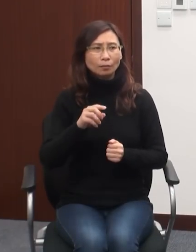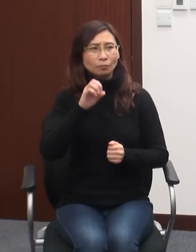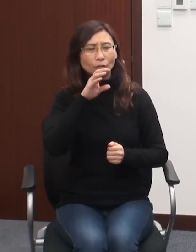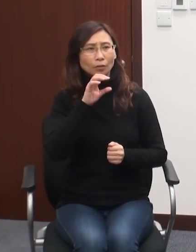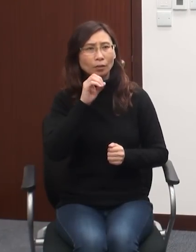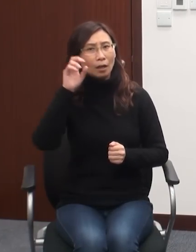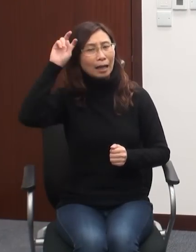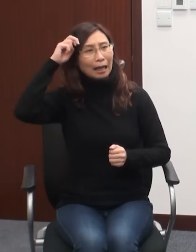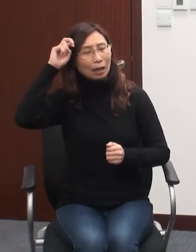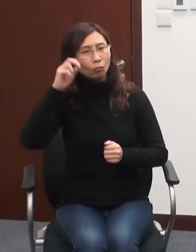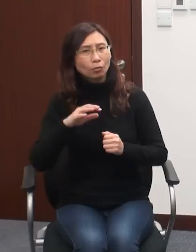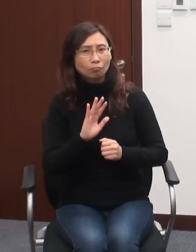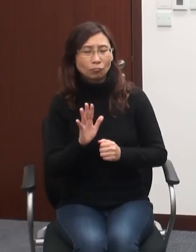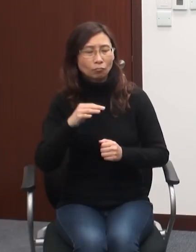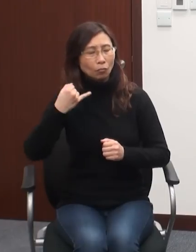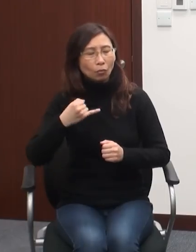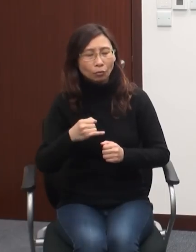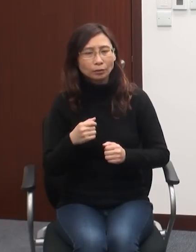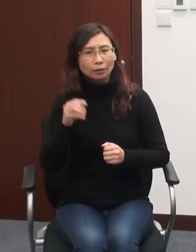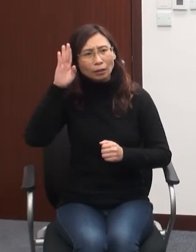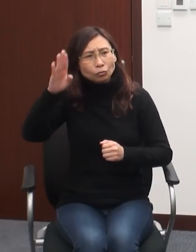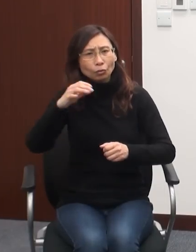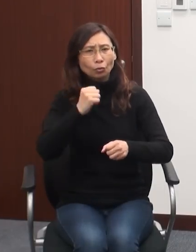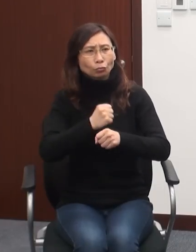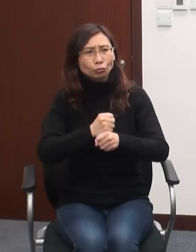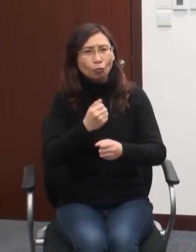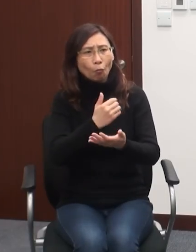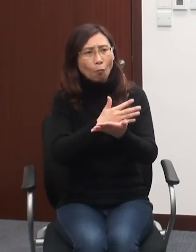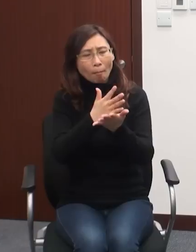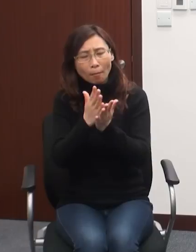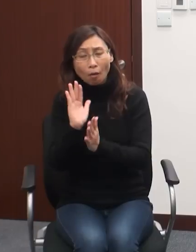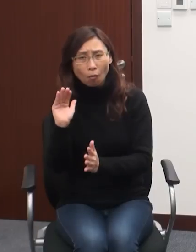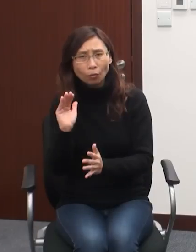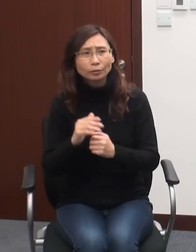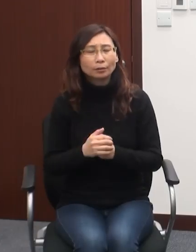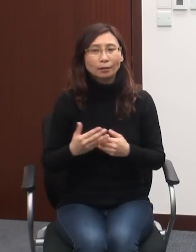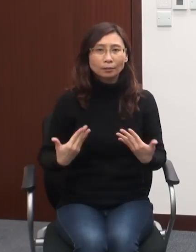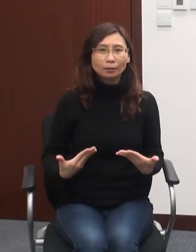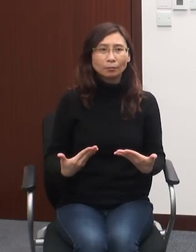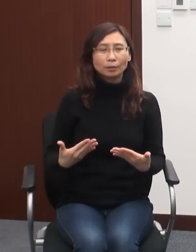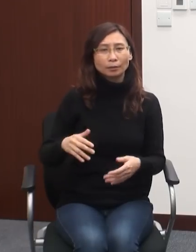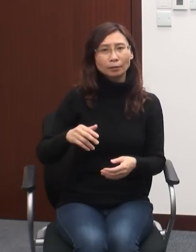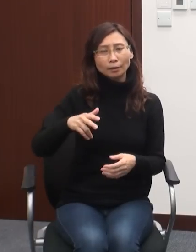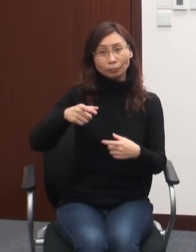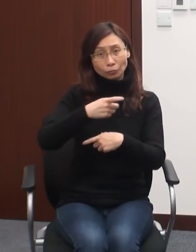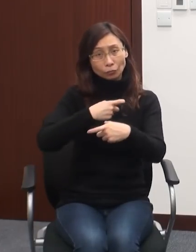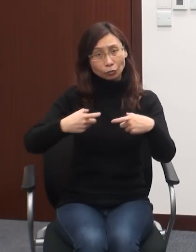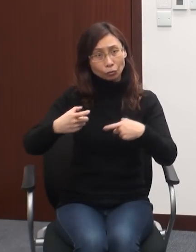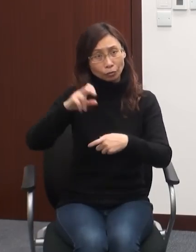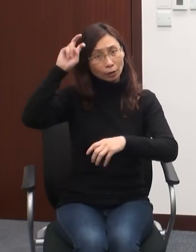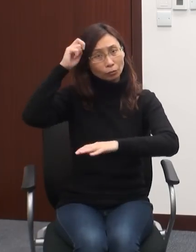未來基金跟住你做乜都得啊嘛。 係啦，咁所以今年嘅財政預算案就到底嗱，而家就終